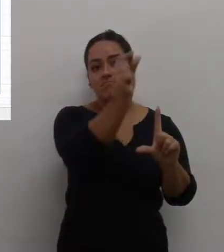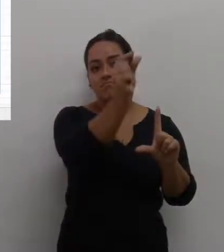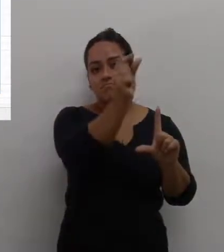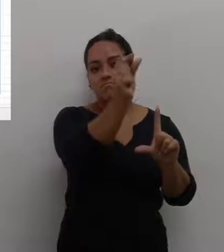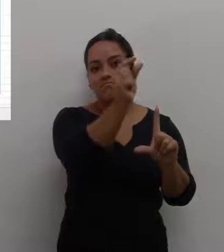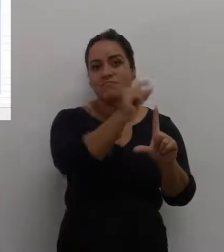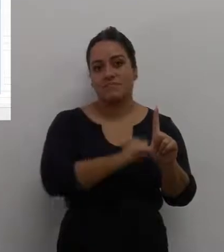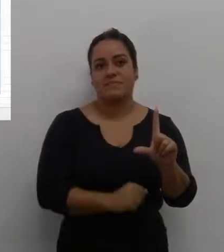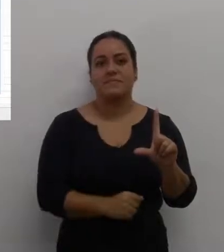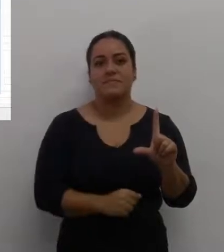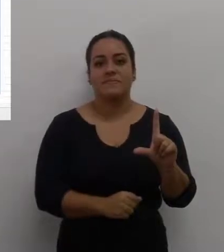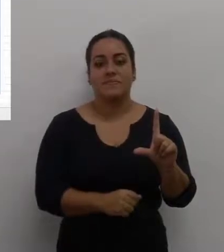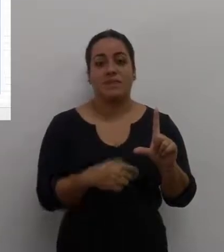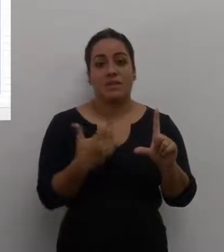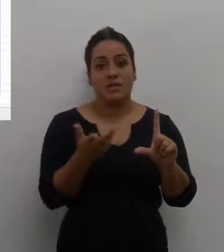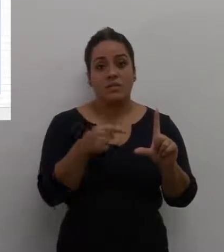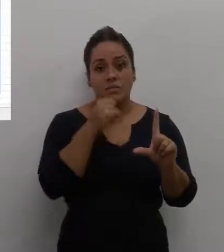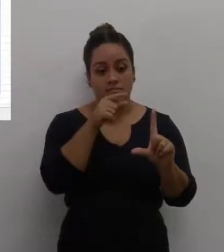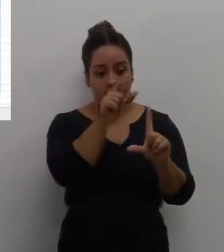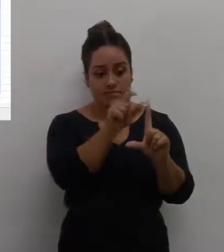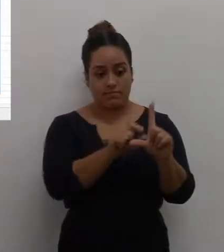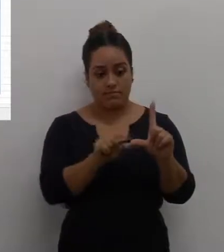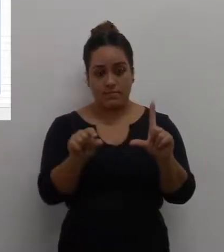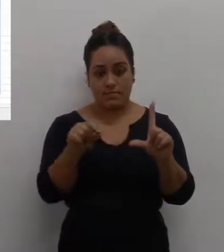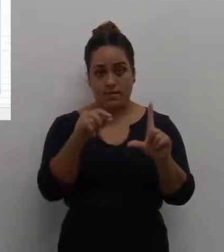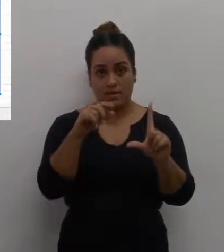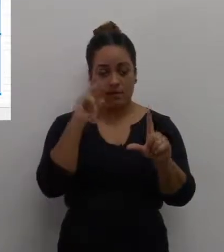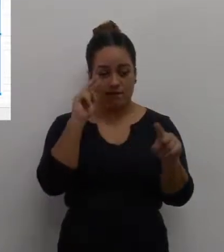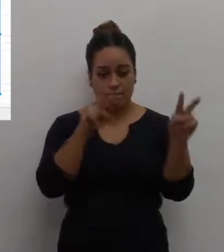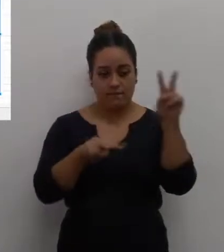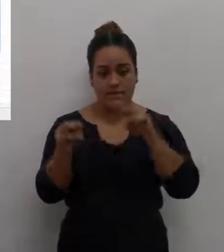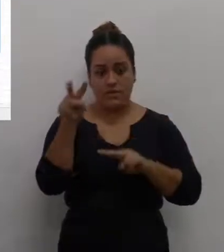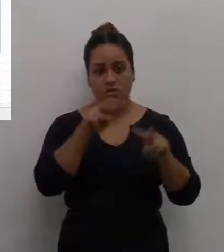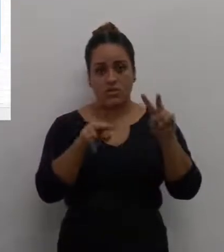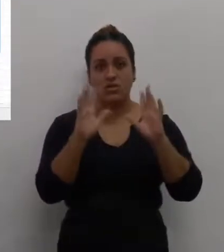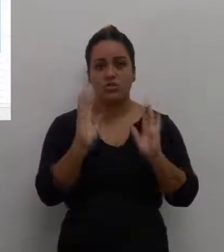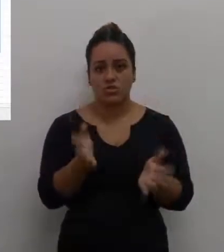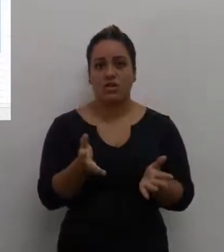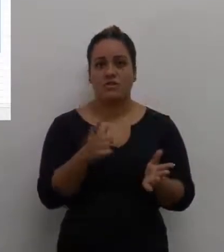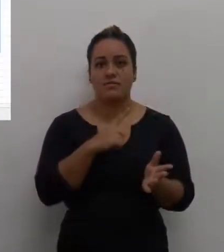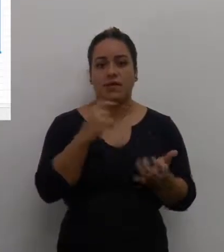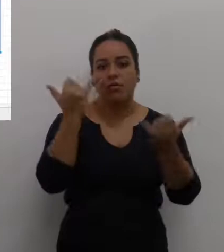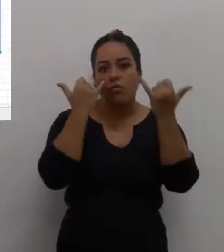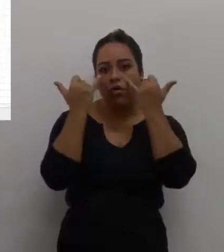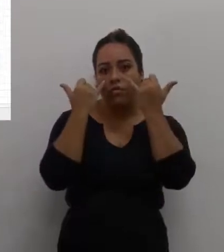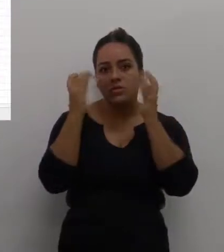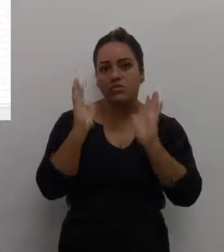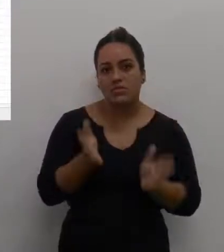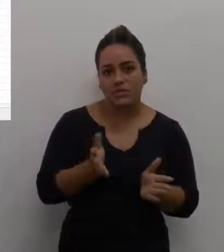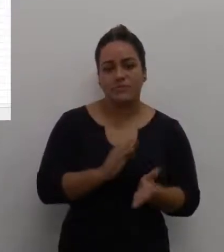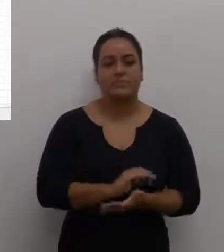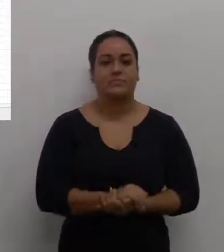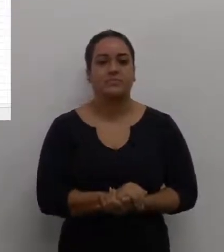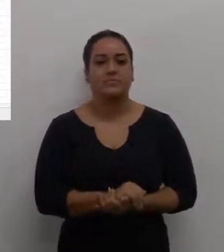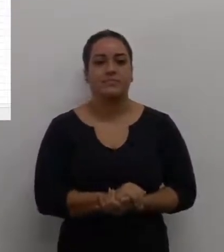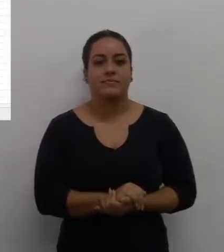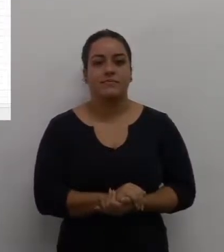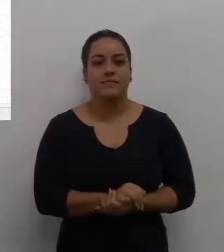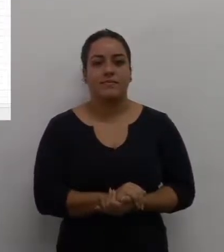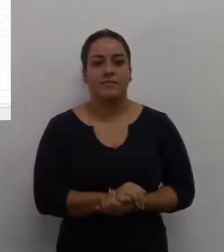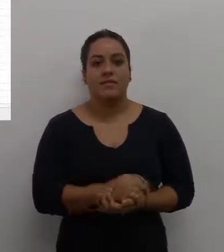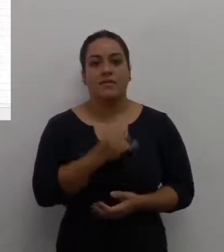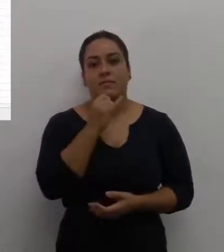valor de cada despesa no eixo Y. Então, através desse gráfico, eu consigo visualizar, já ter algumas